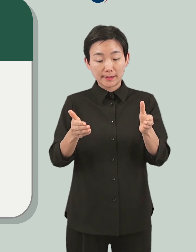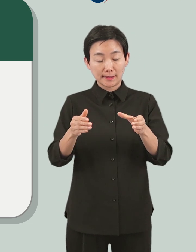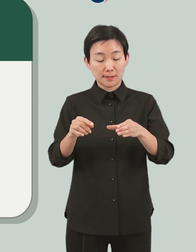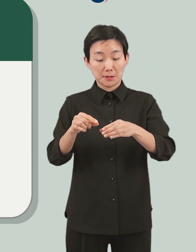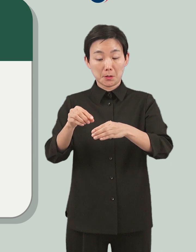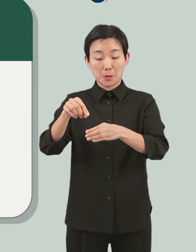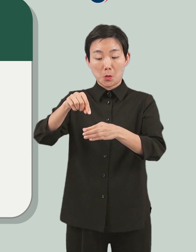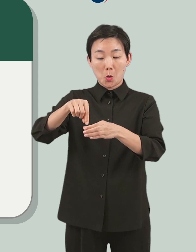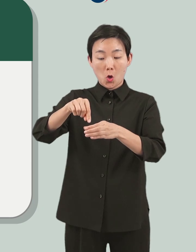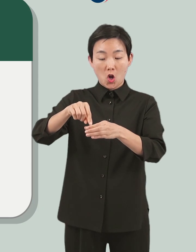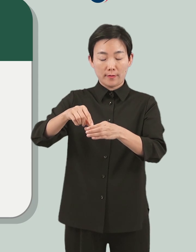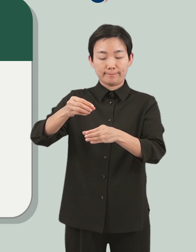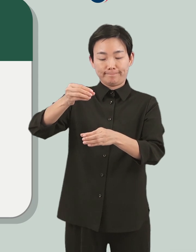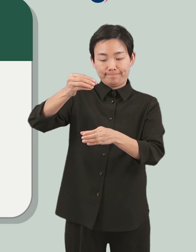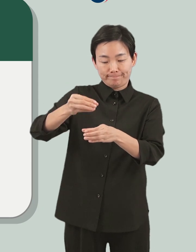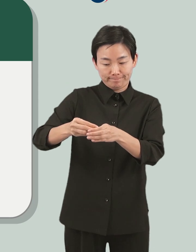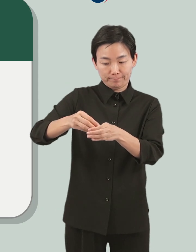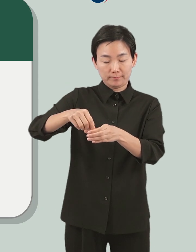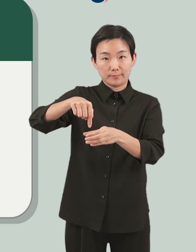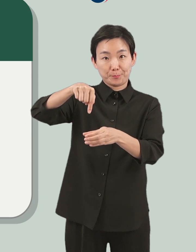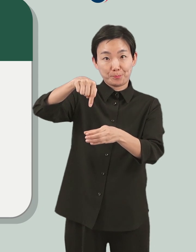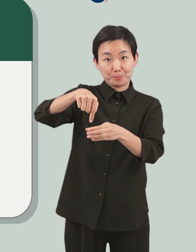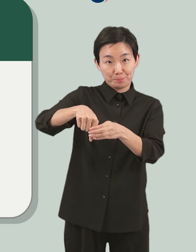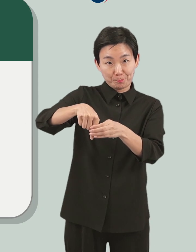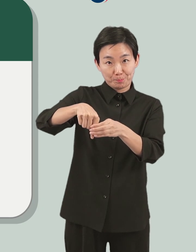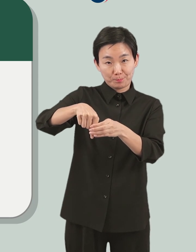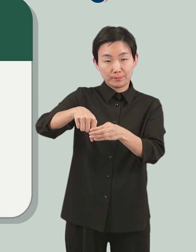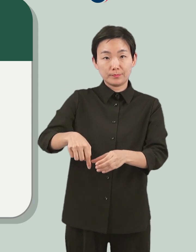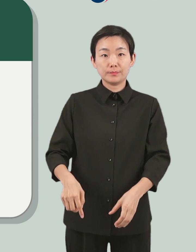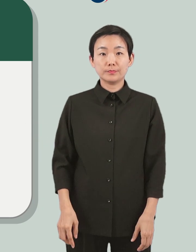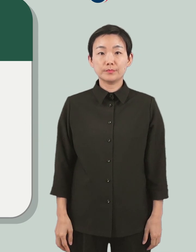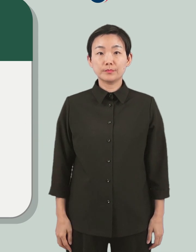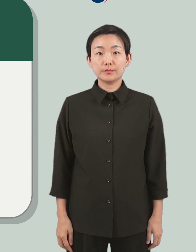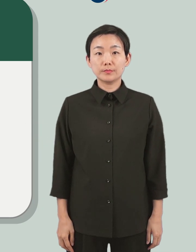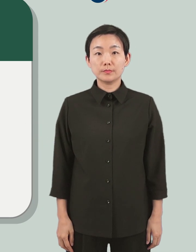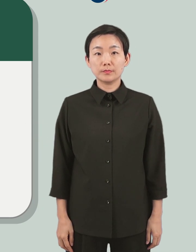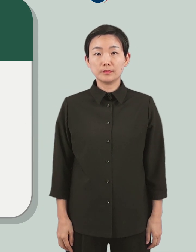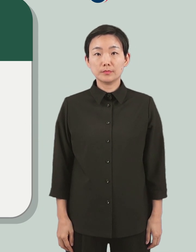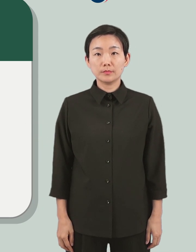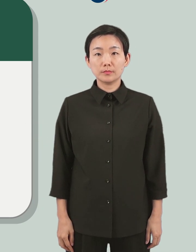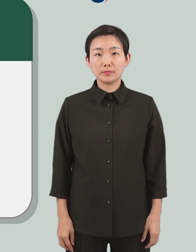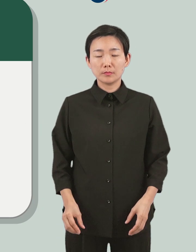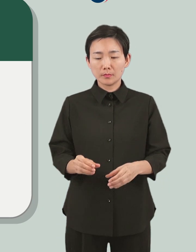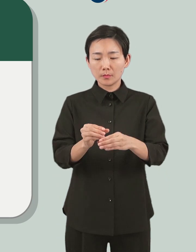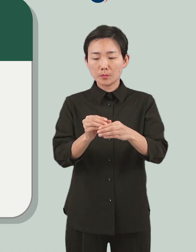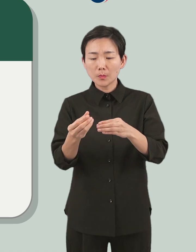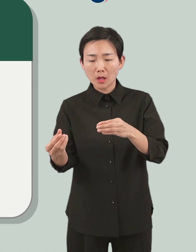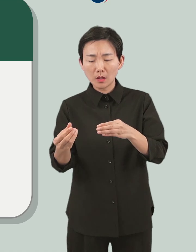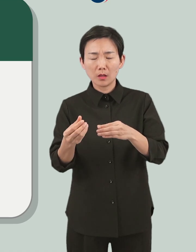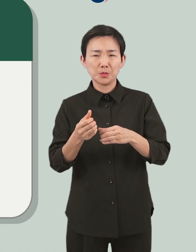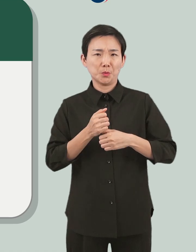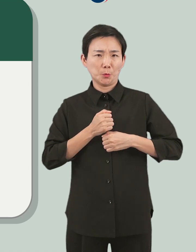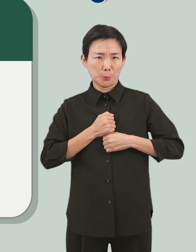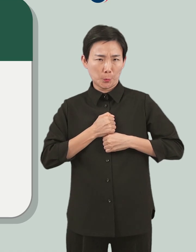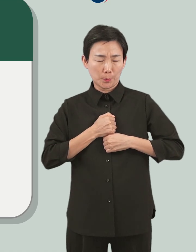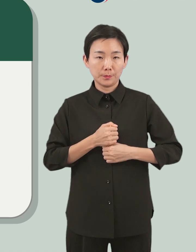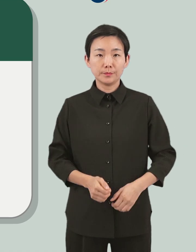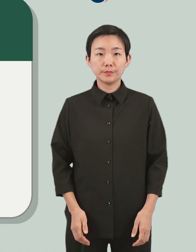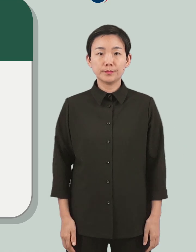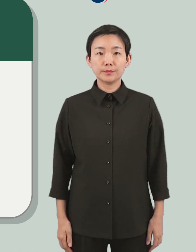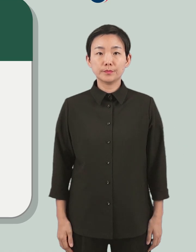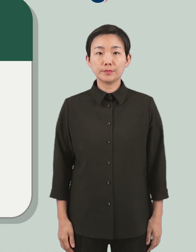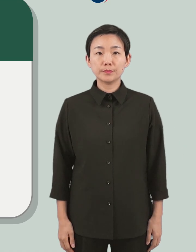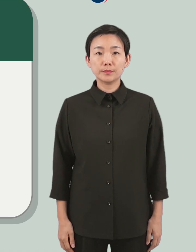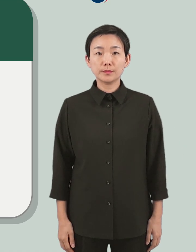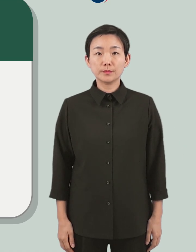검체 전개액이 아래로 모이도록 합니다. 튜브가 넘어져 검체 전개액이 쏟아지지 않도록 주의합니다.